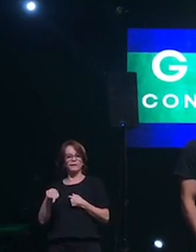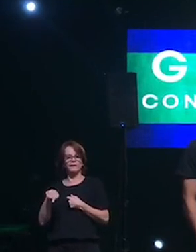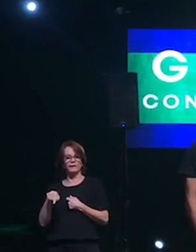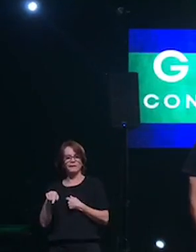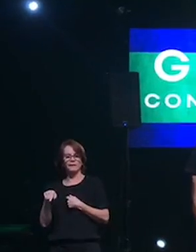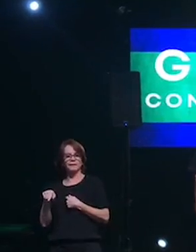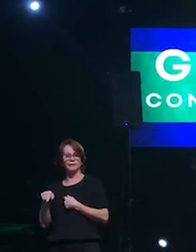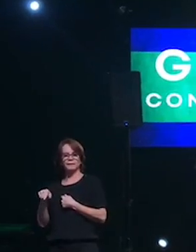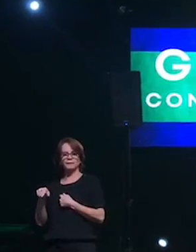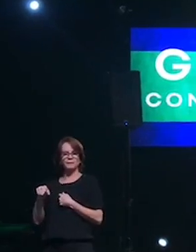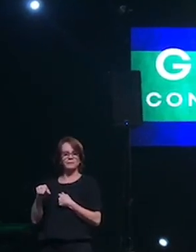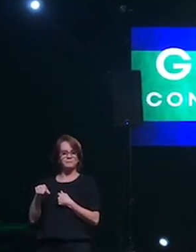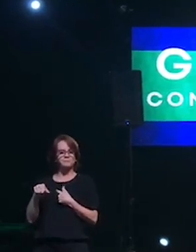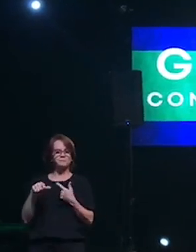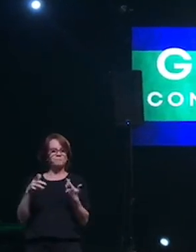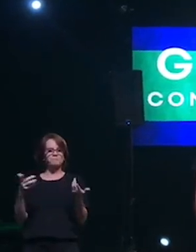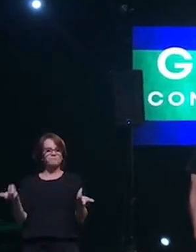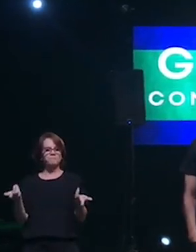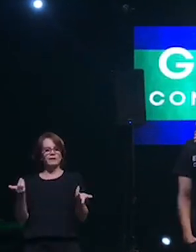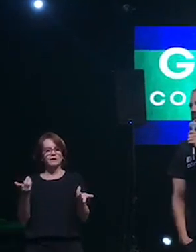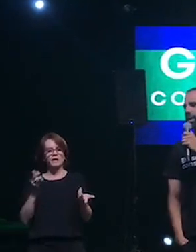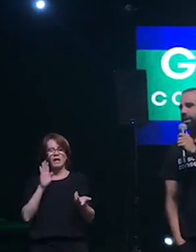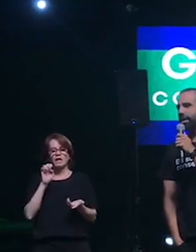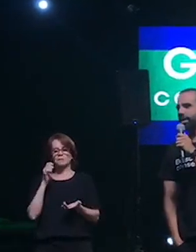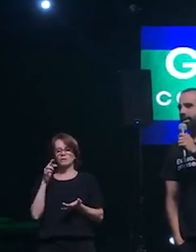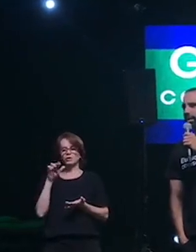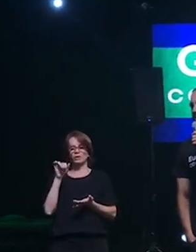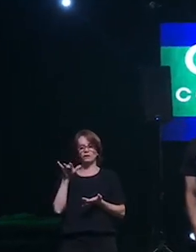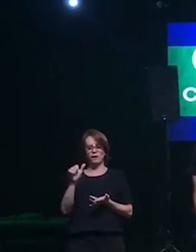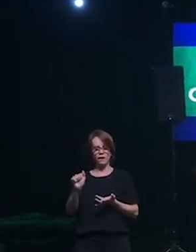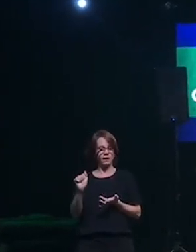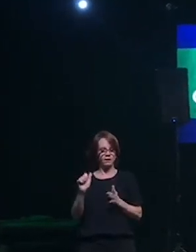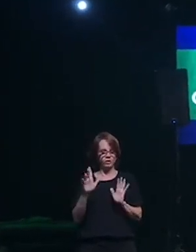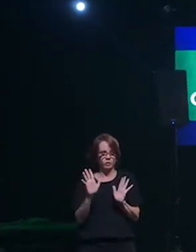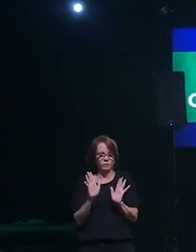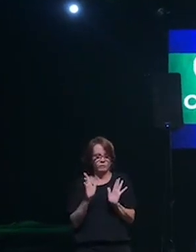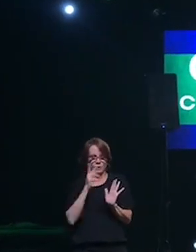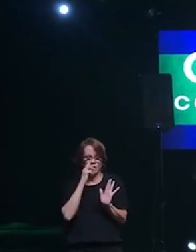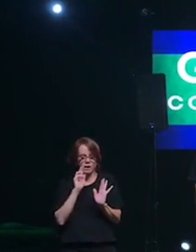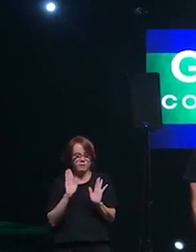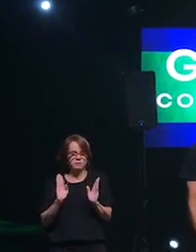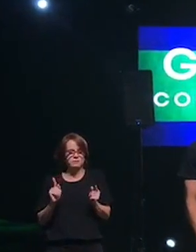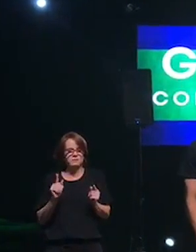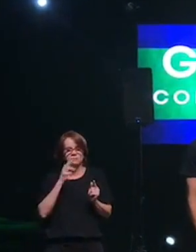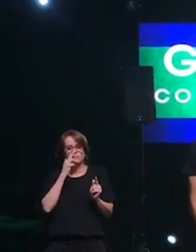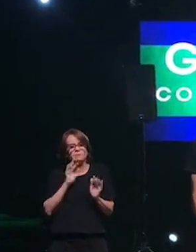Isso aqui é um passo gigantesco que a gente está dando.